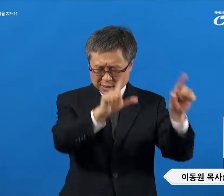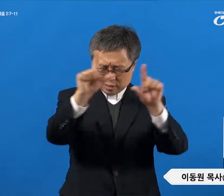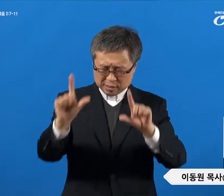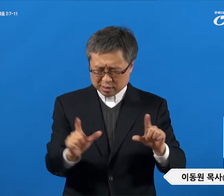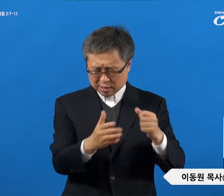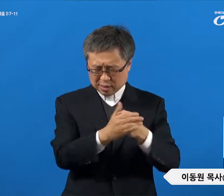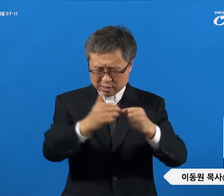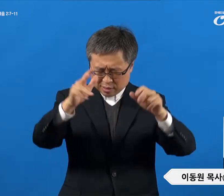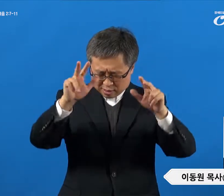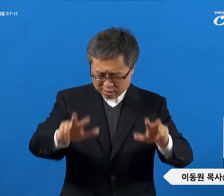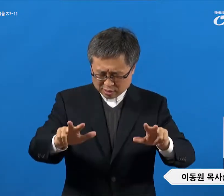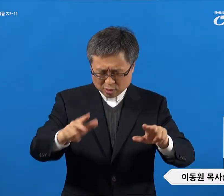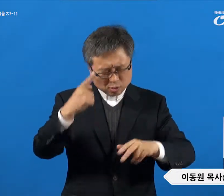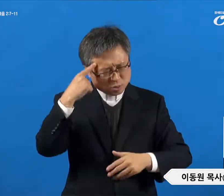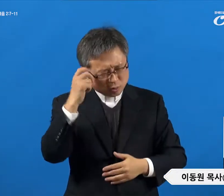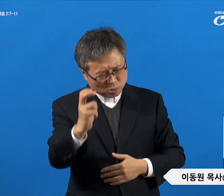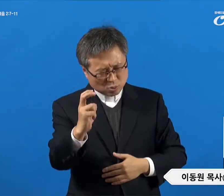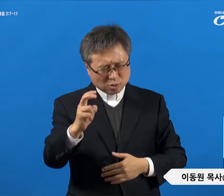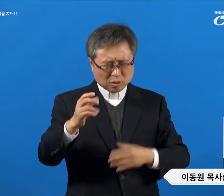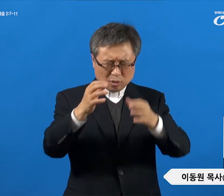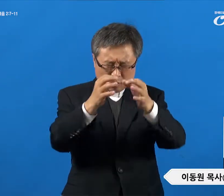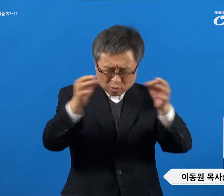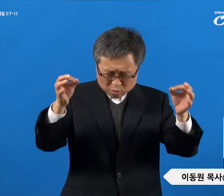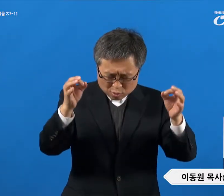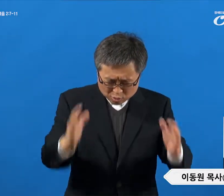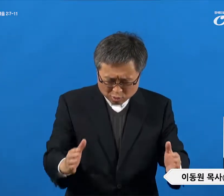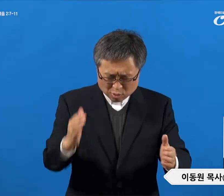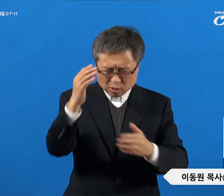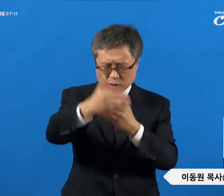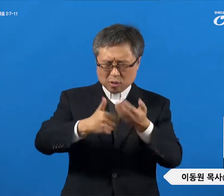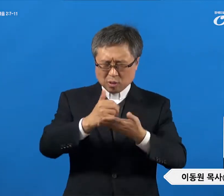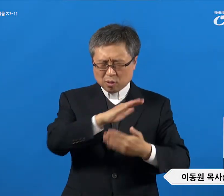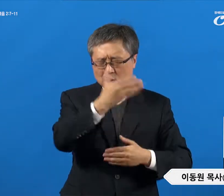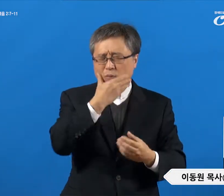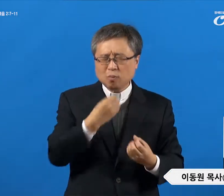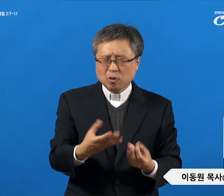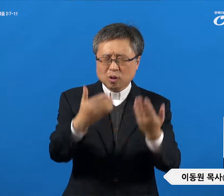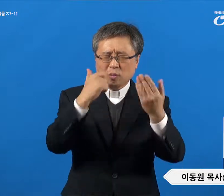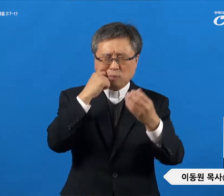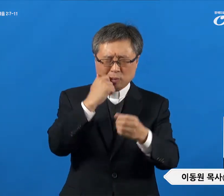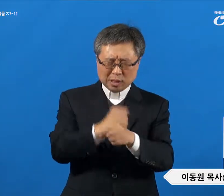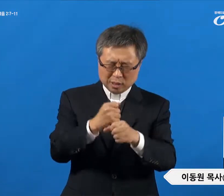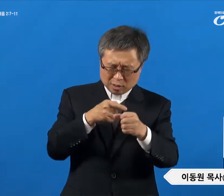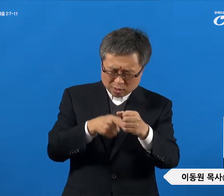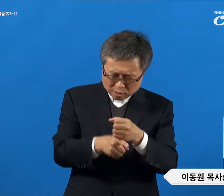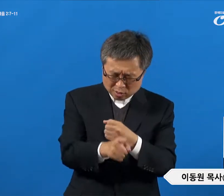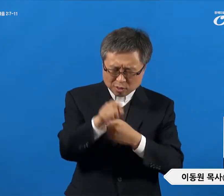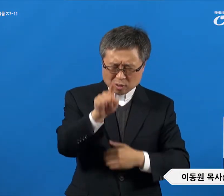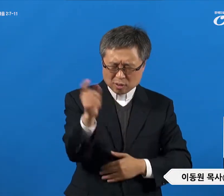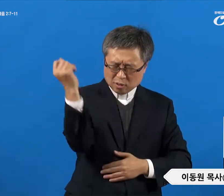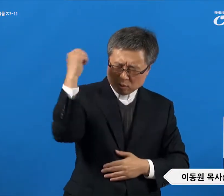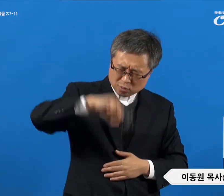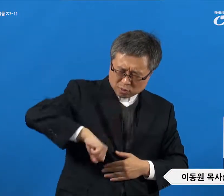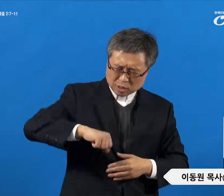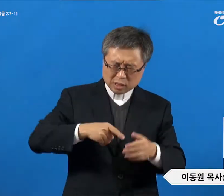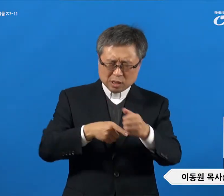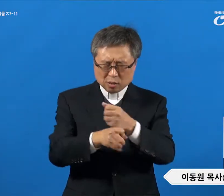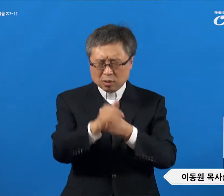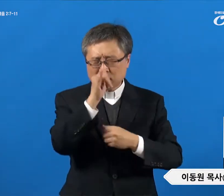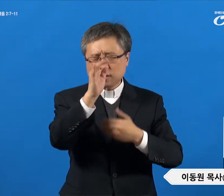이제 혹시 그동안 하나님이 우리를 축복하지 못한 이유, 그것이 불순종의 원인이 있었다면, 그래서